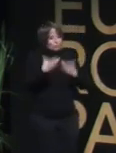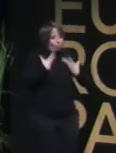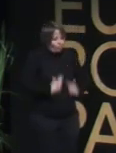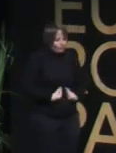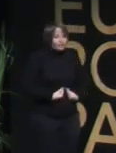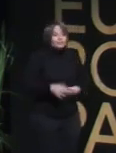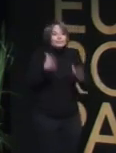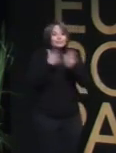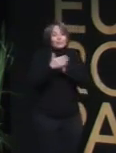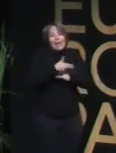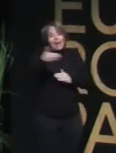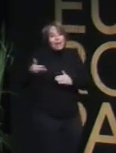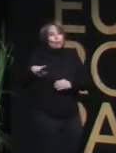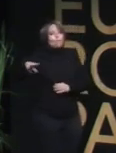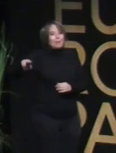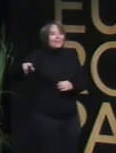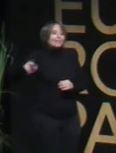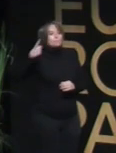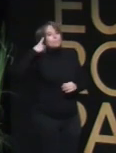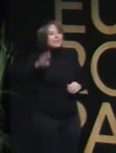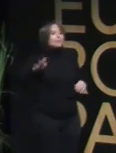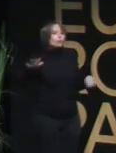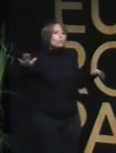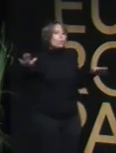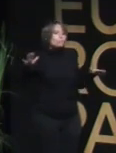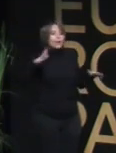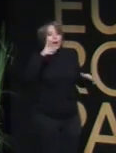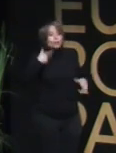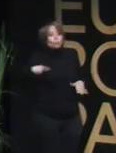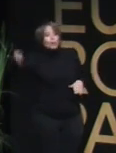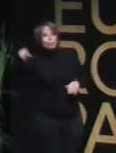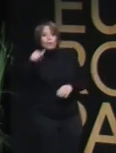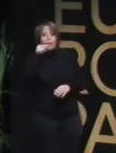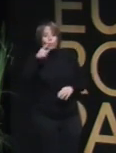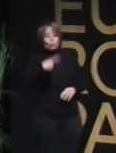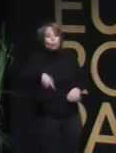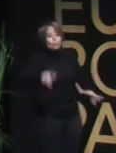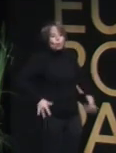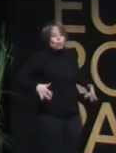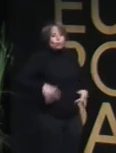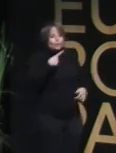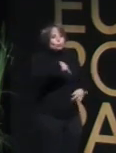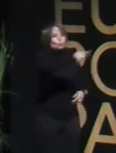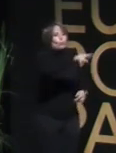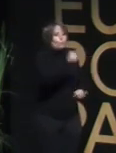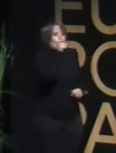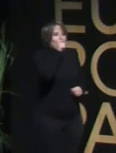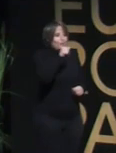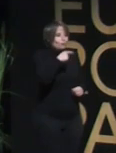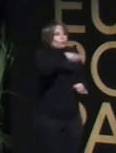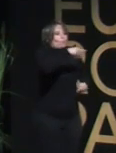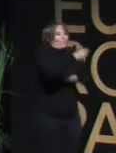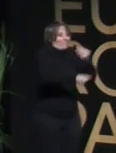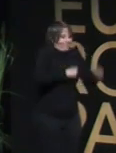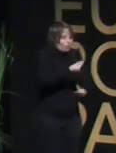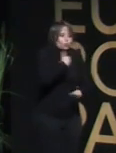como yo suelo decir, las parejas, que somos los alas. Ala por el agua, ala por los dotis, ala por el biberón, ala por, que estamos al lado como diciendo, ¿qué hago? O sea, sé